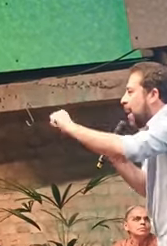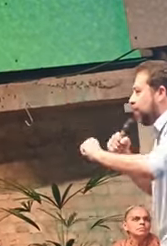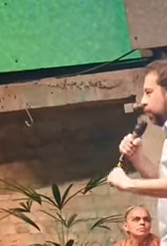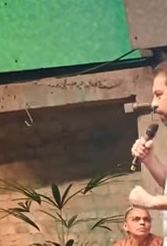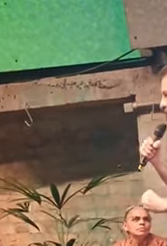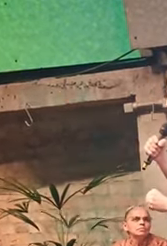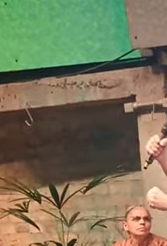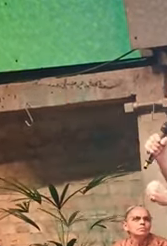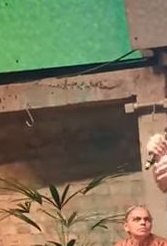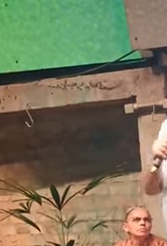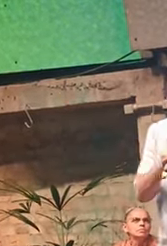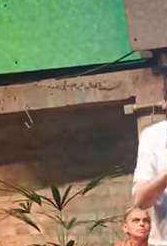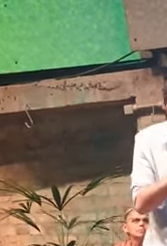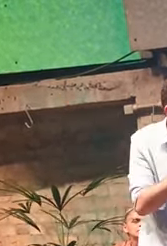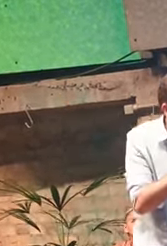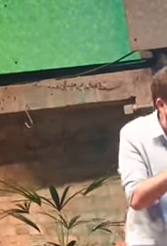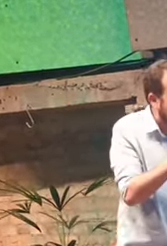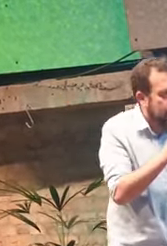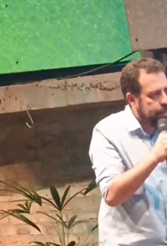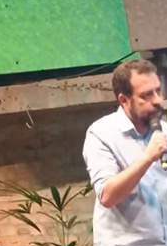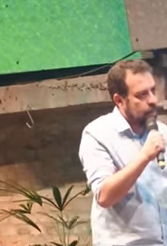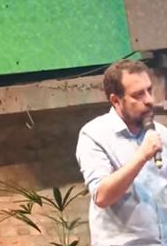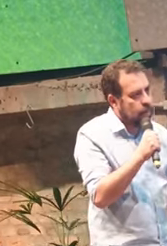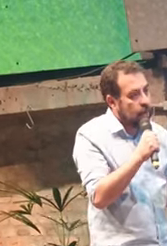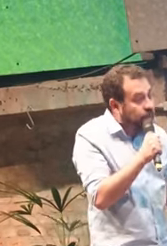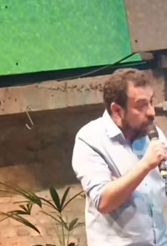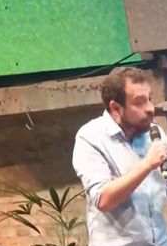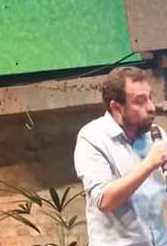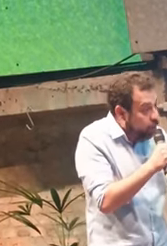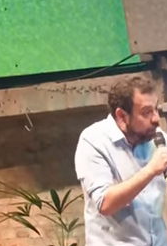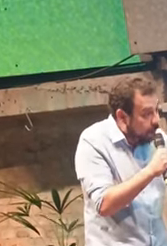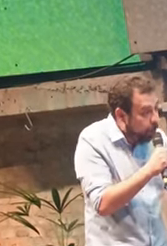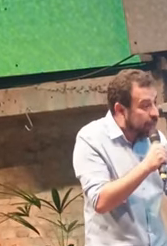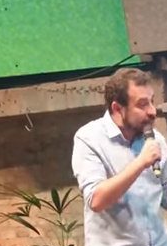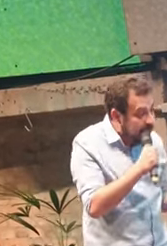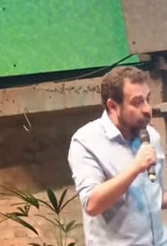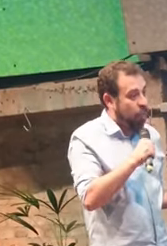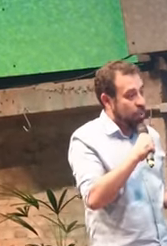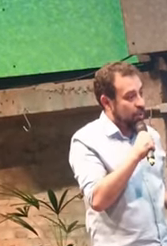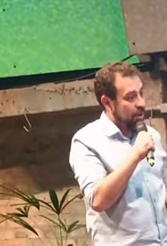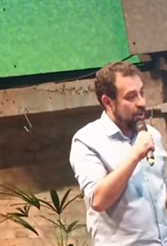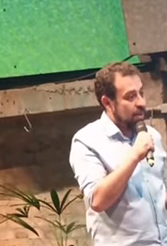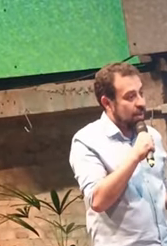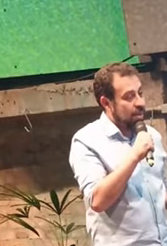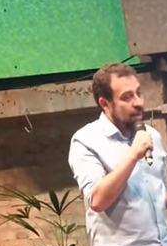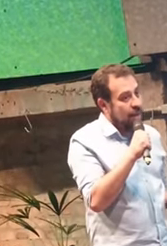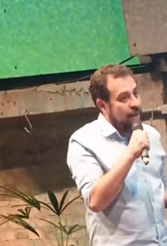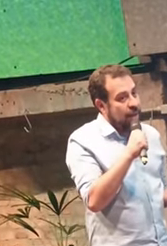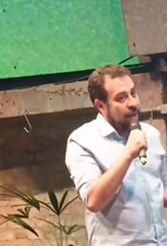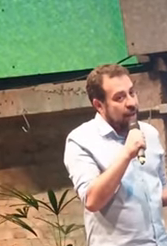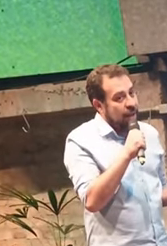poda de árvore, é a varrição de rua. Esse resíduo hoje vai para o aterro.